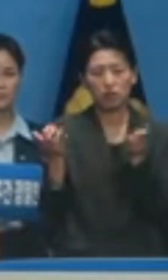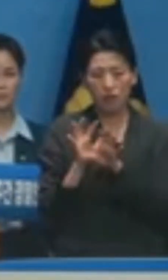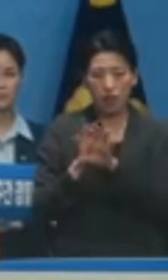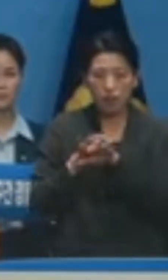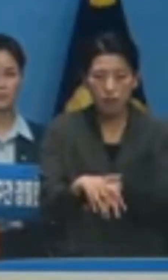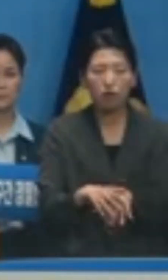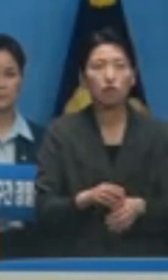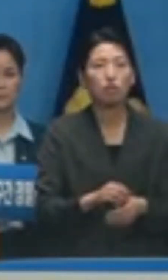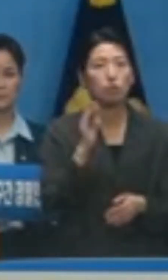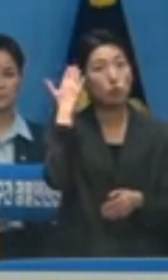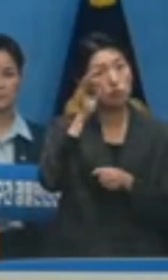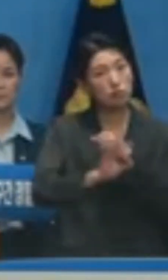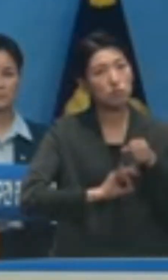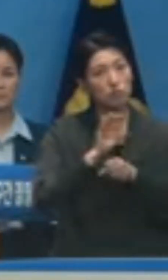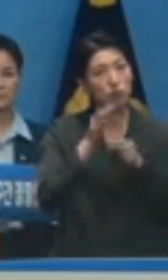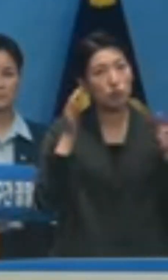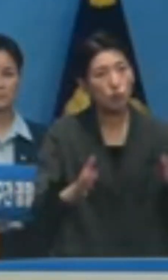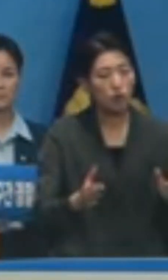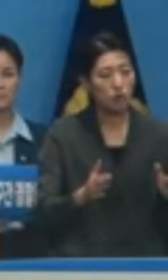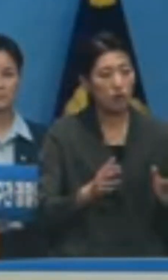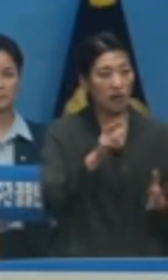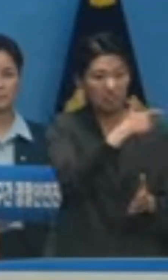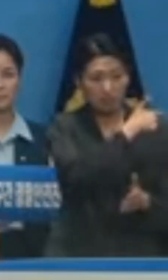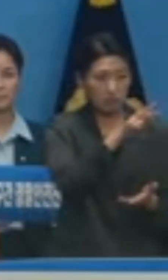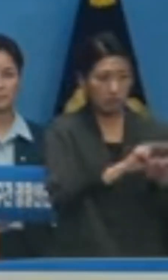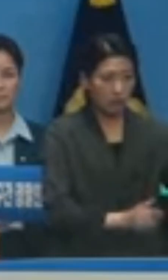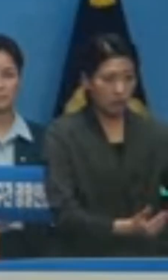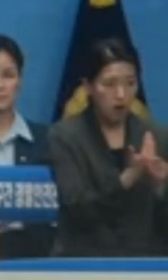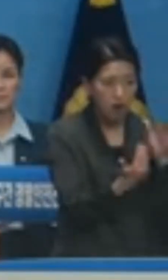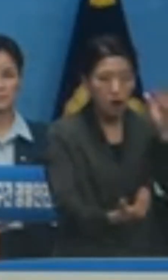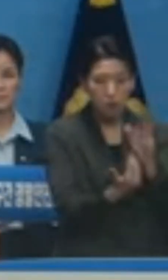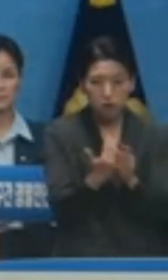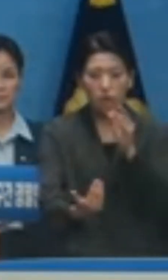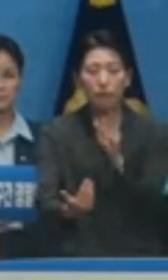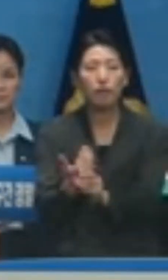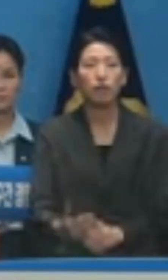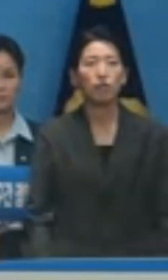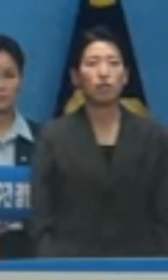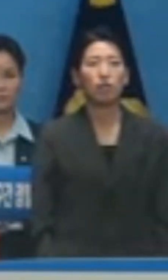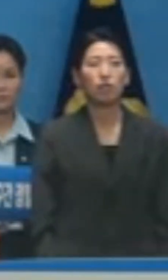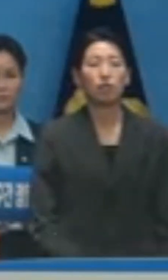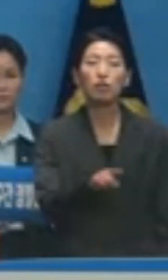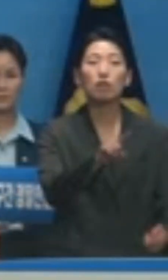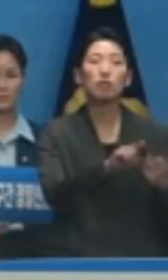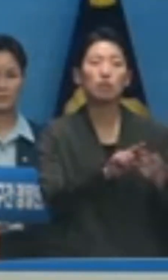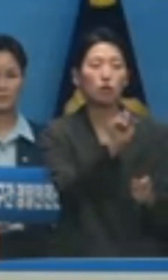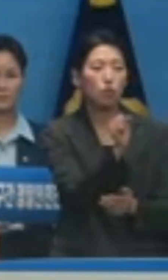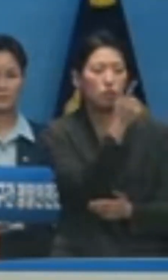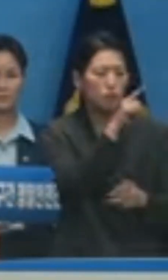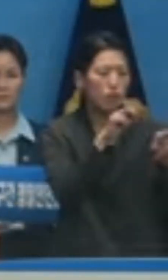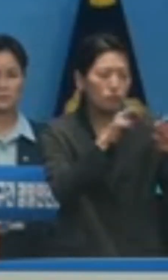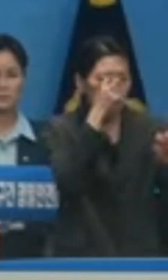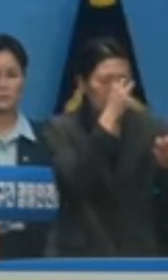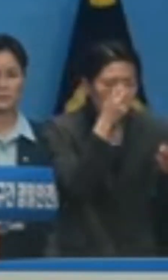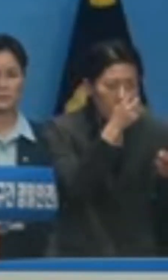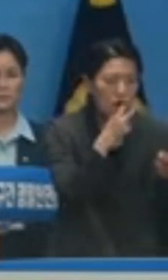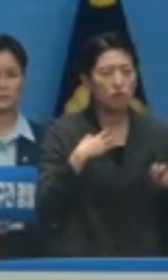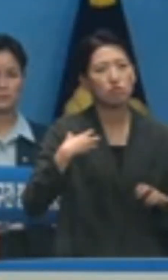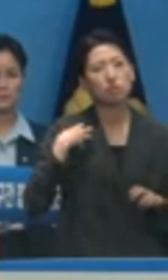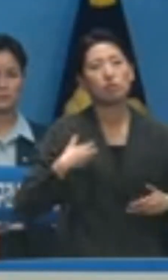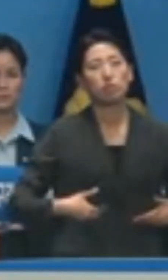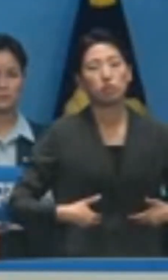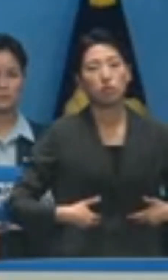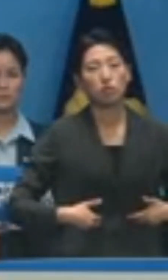10년간 끊이지 않았던 사회적 참사로부터 우리는 철저한 원인 규명과 책임이 따를 때 똑같은